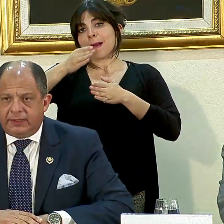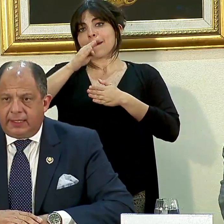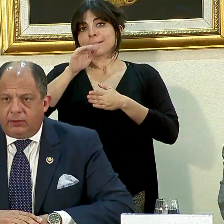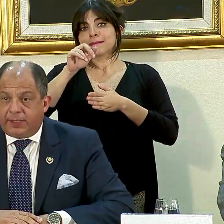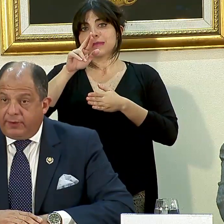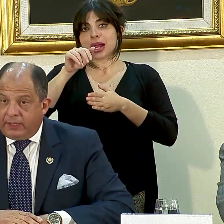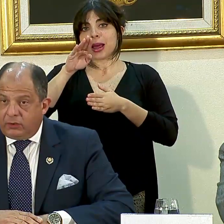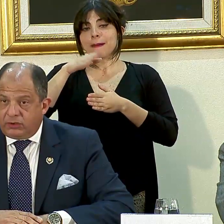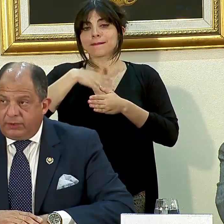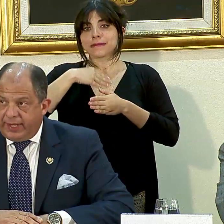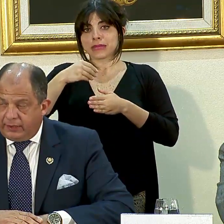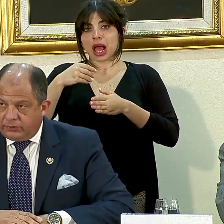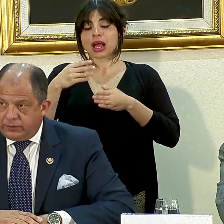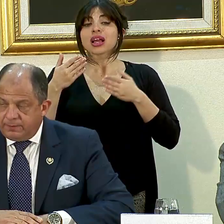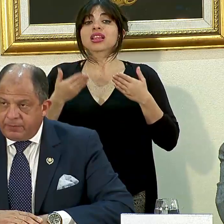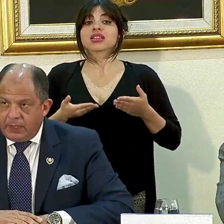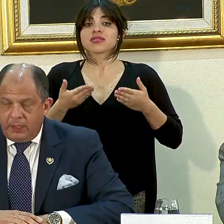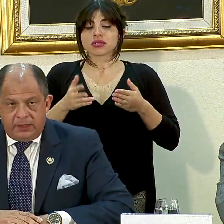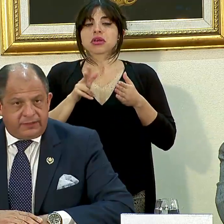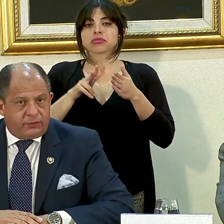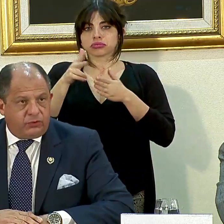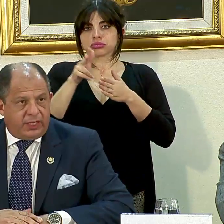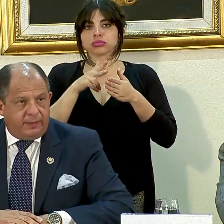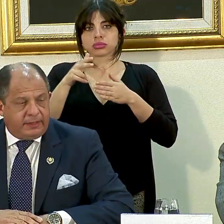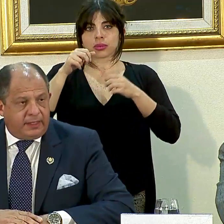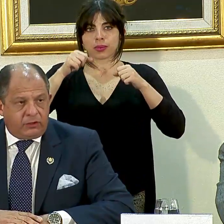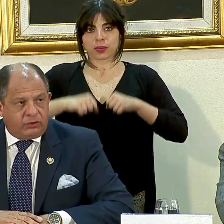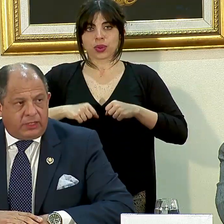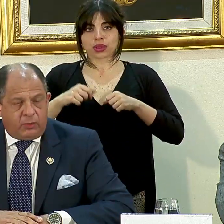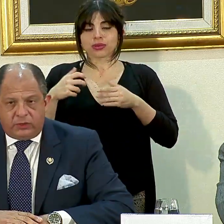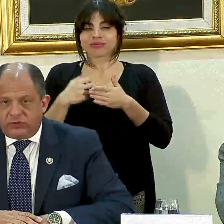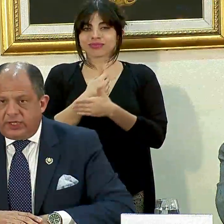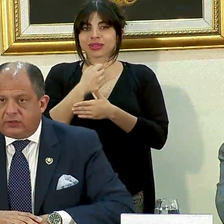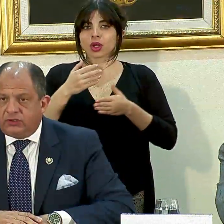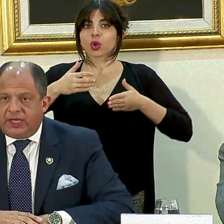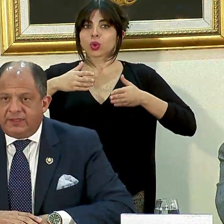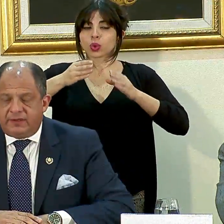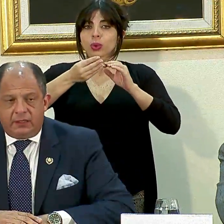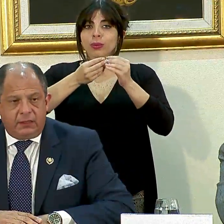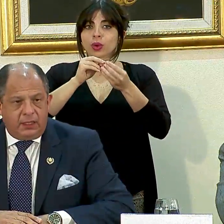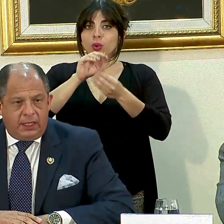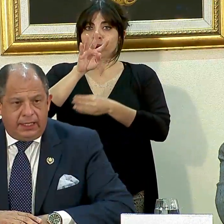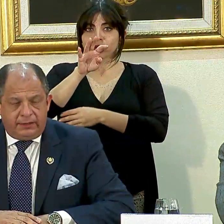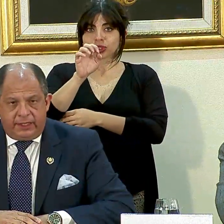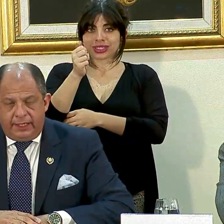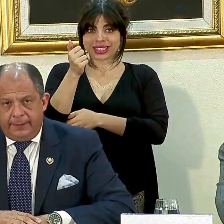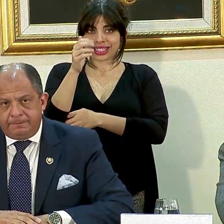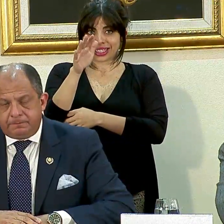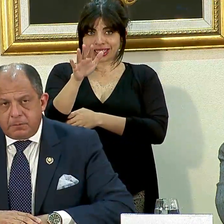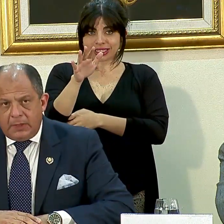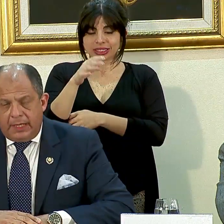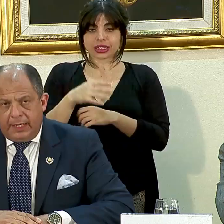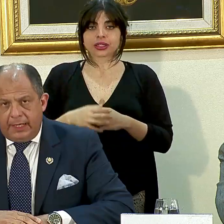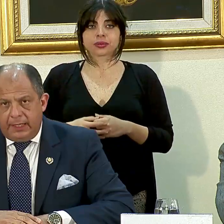está habilitado para vehículos livianos. Desafortunadamente, la ruta 415 entre